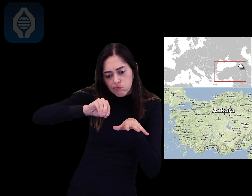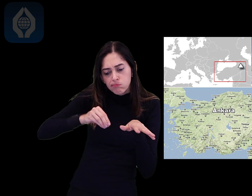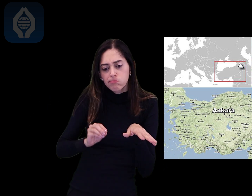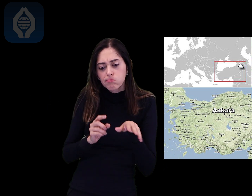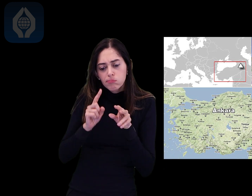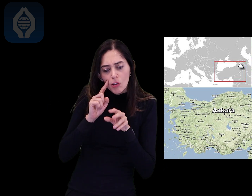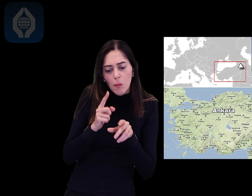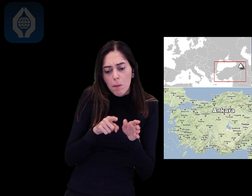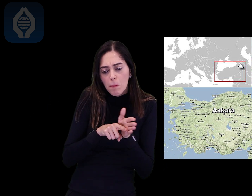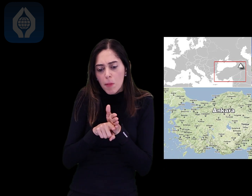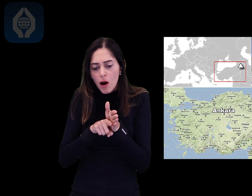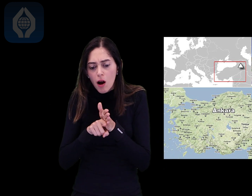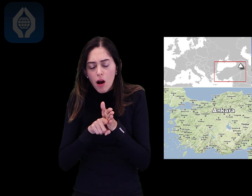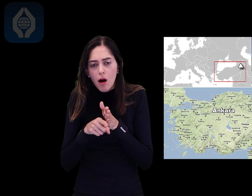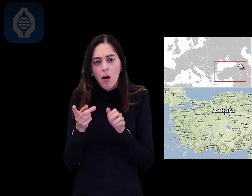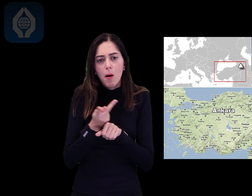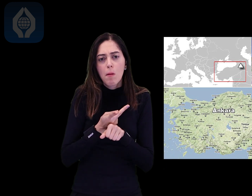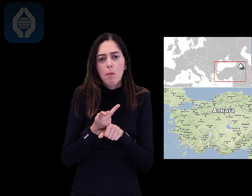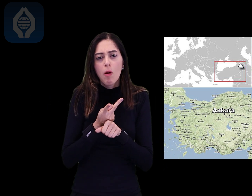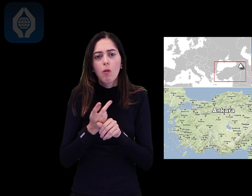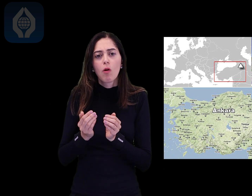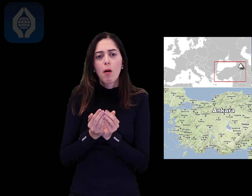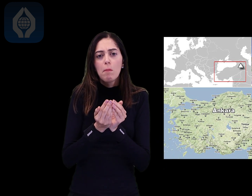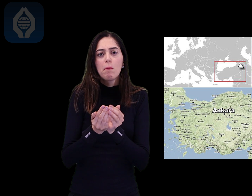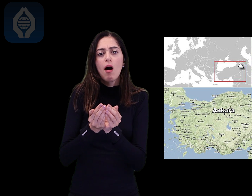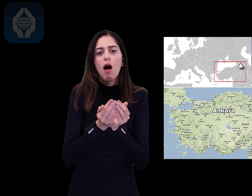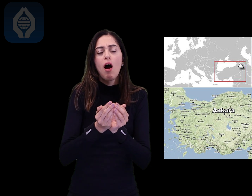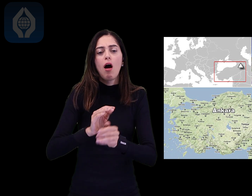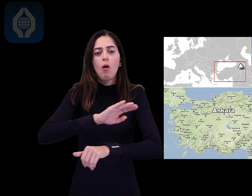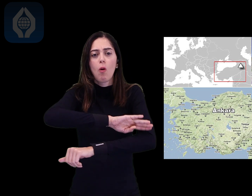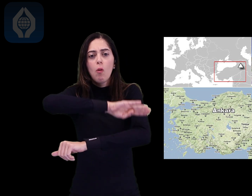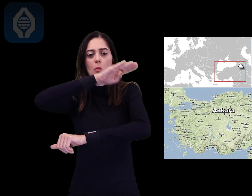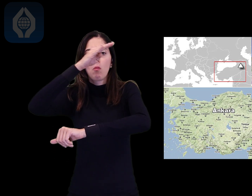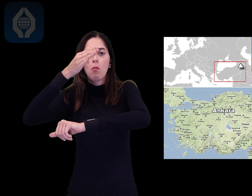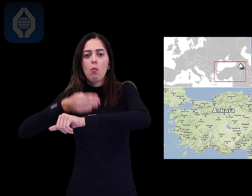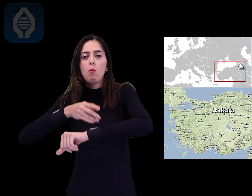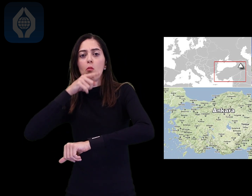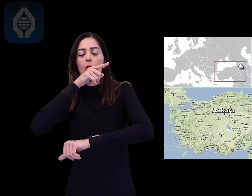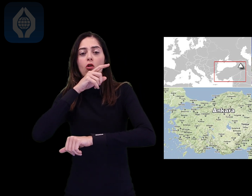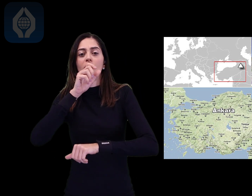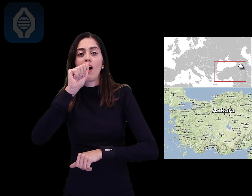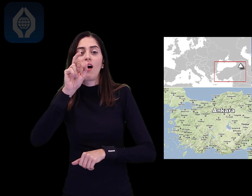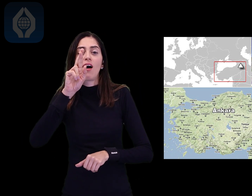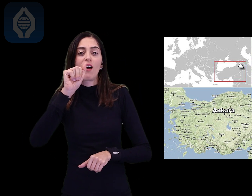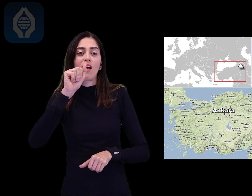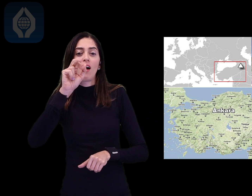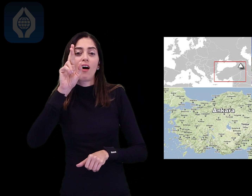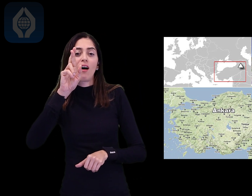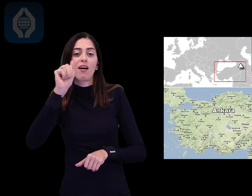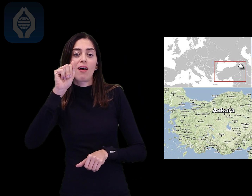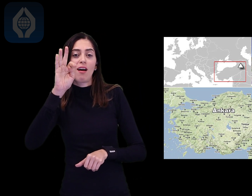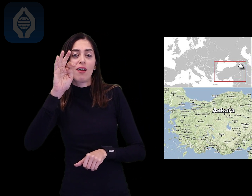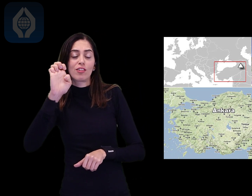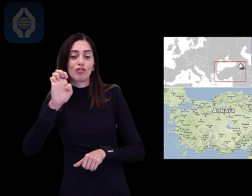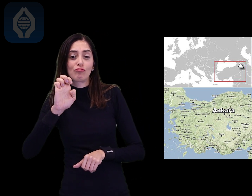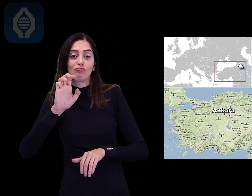no Monte Ararate. Quem sabe um dia Deus permitirá que o homem encontre a arca lá no gelo. Mas a coisa